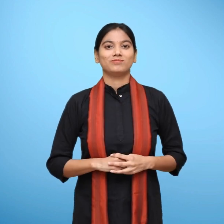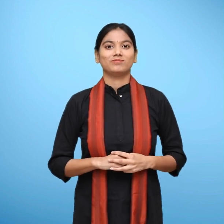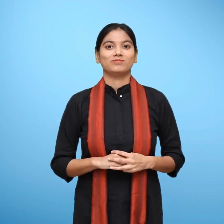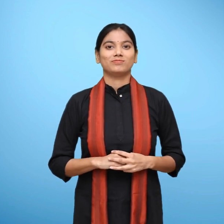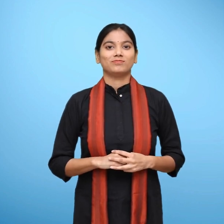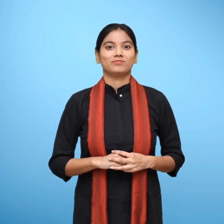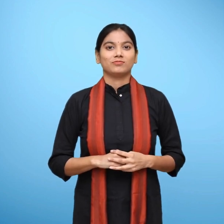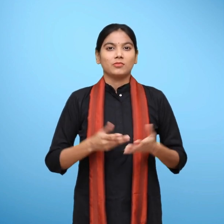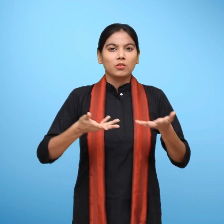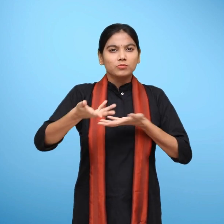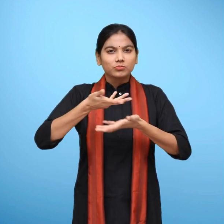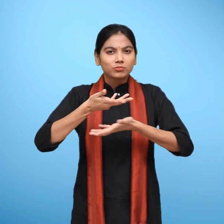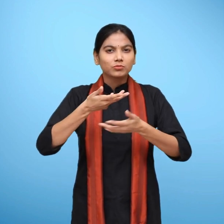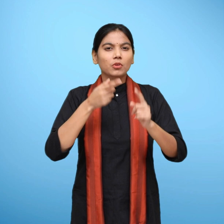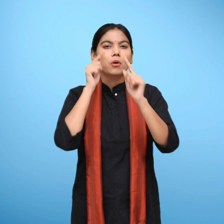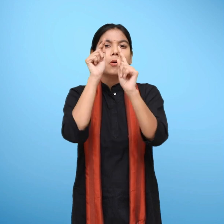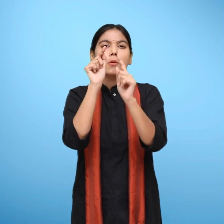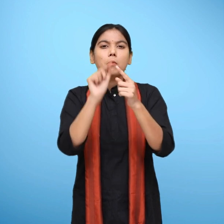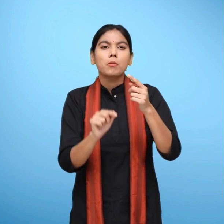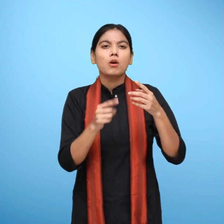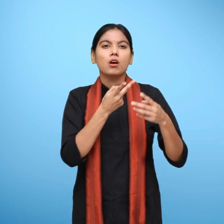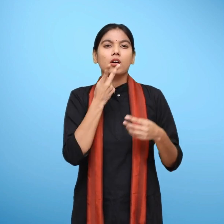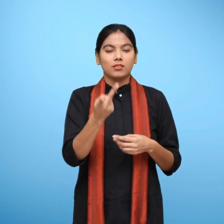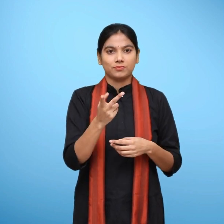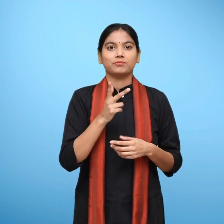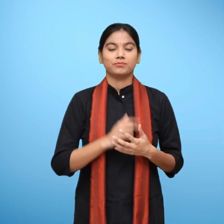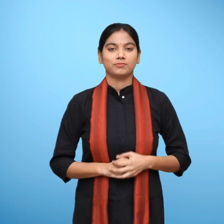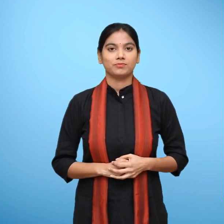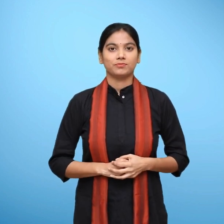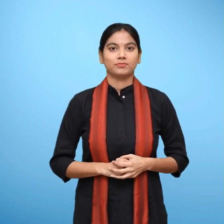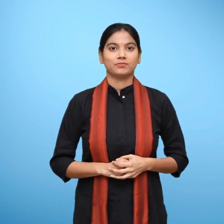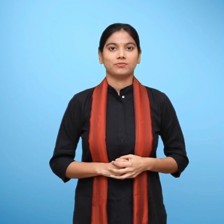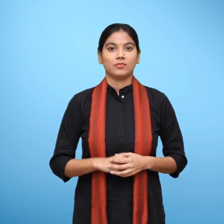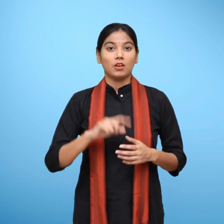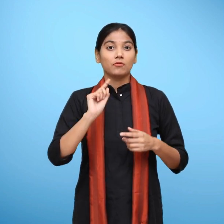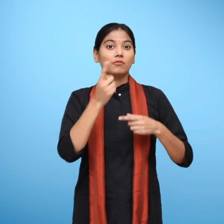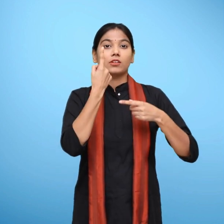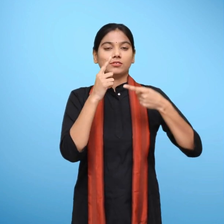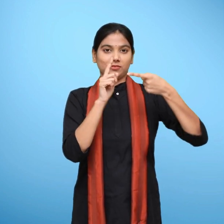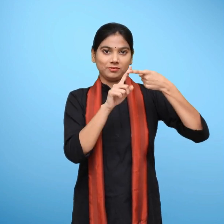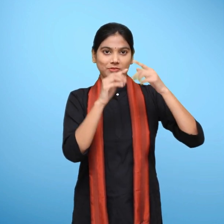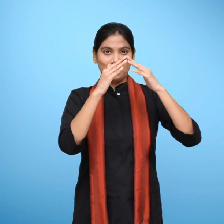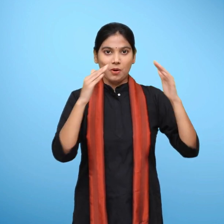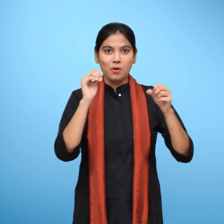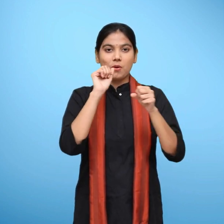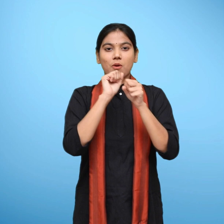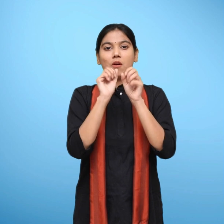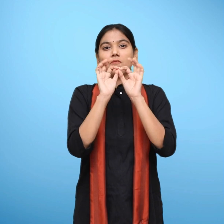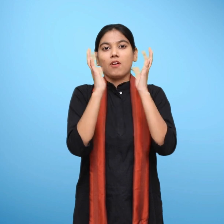करें बातचीत के बिंदु इस प्रकार हो सकते हैं एक इस घर में कौन-कौन